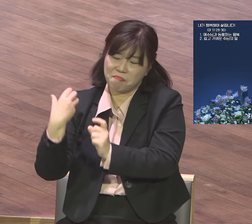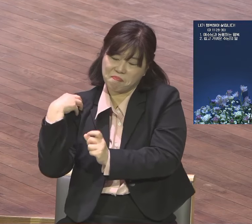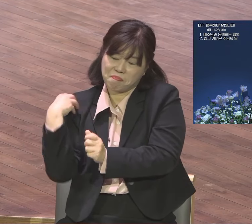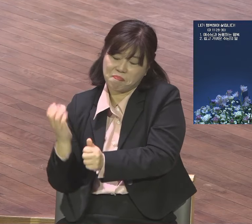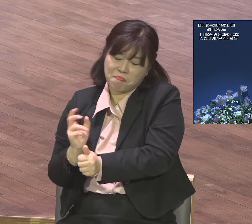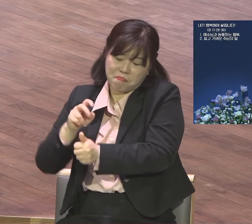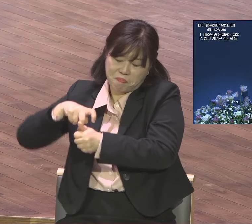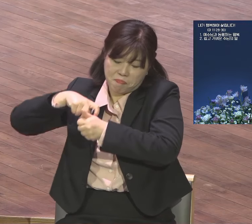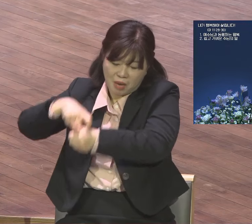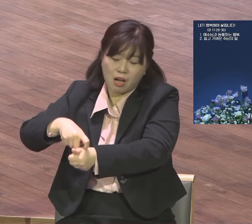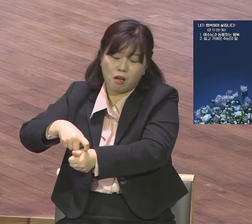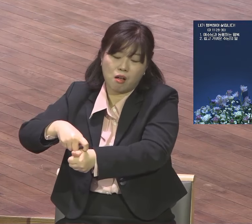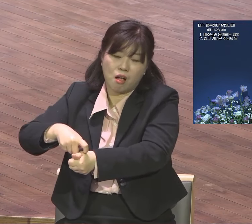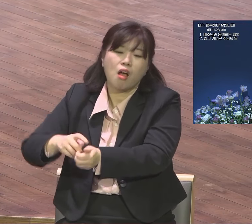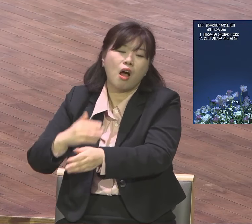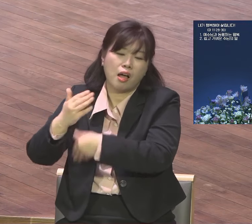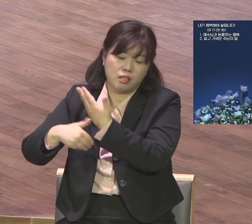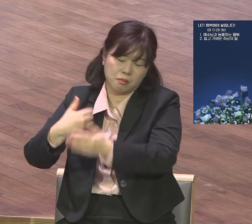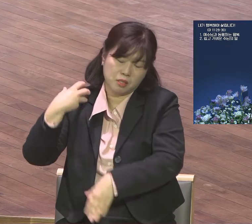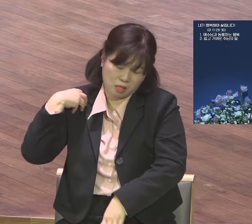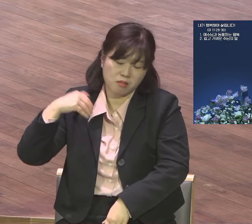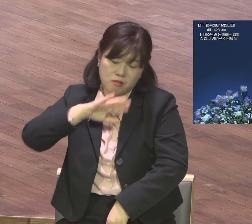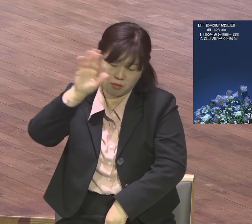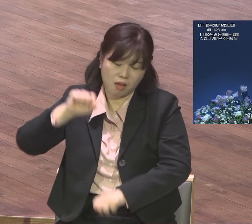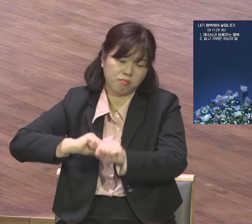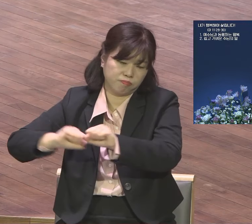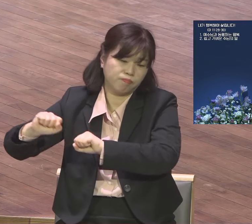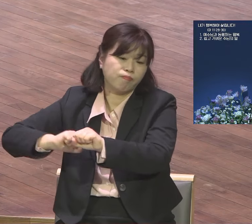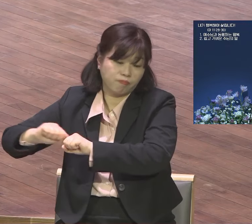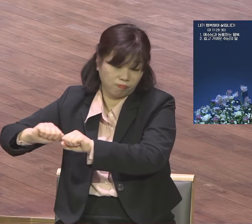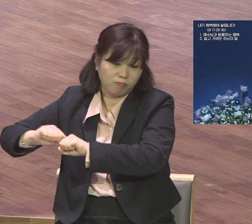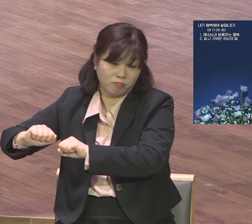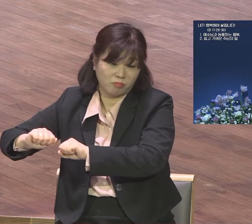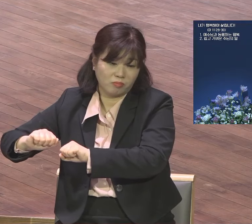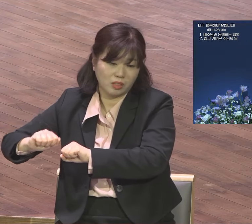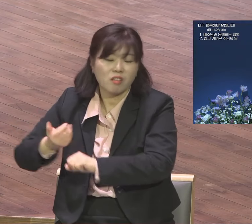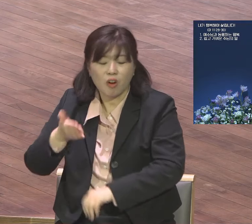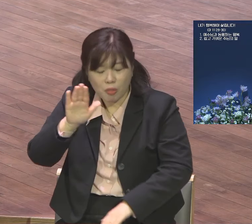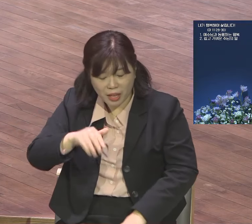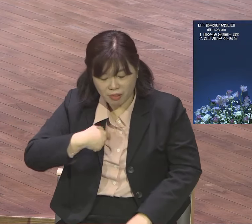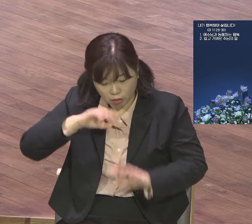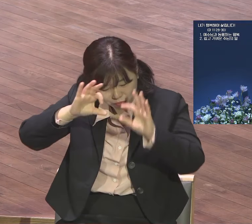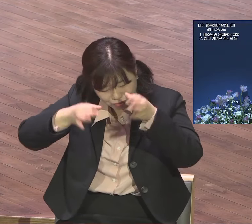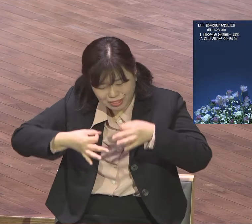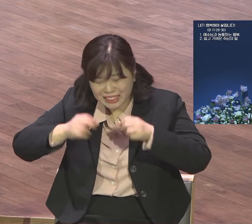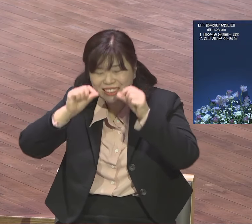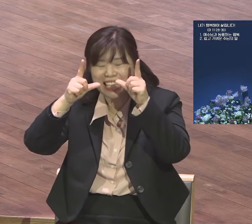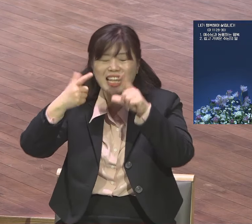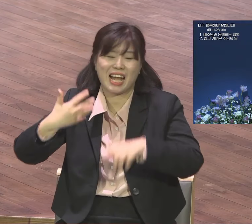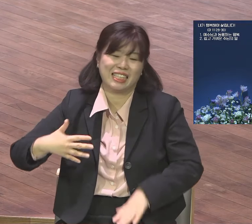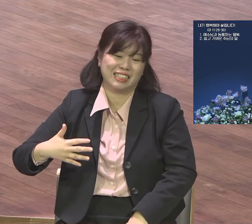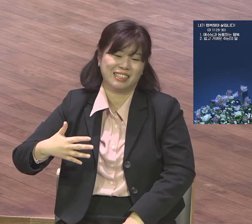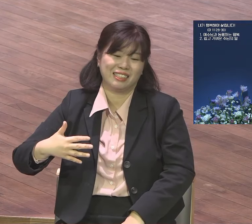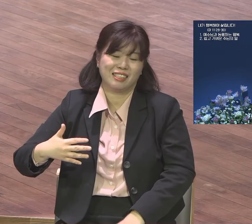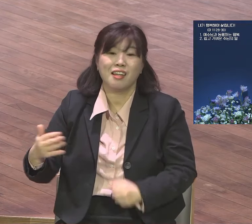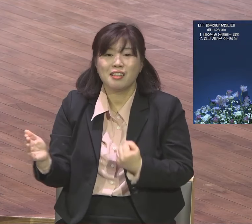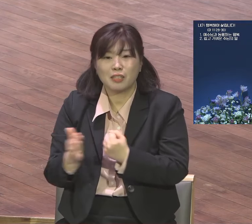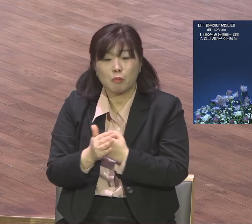원리스의 영적 삶이 체질화되면 모든 주님의 일이 가볍고 쉽게